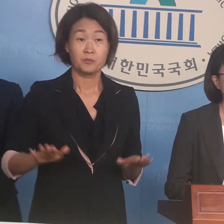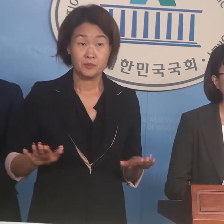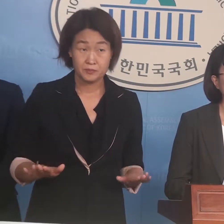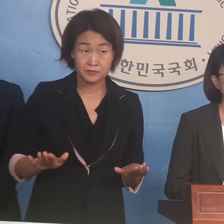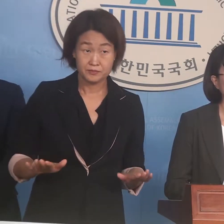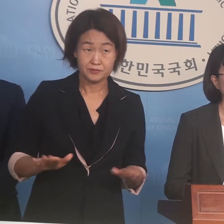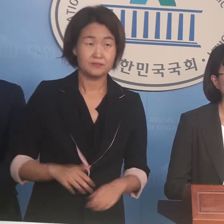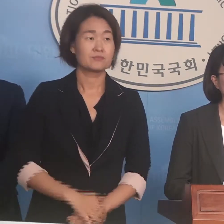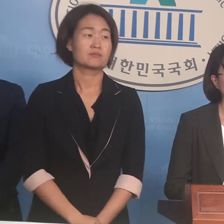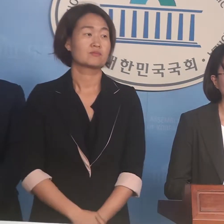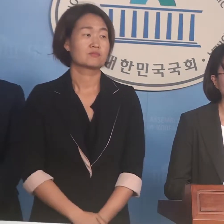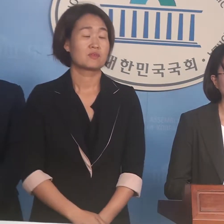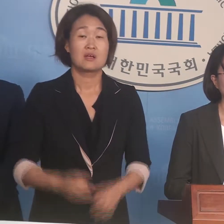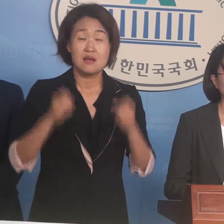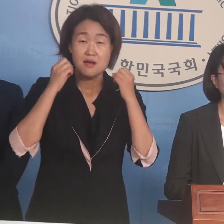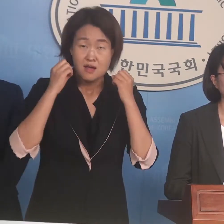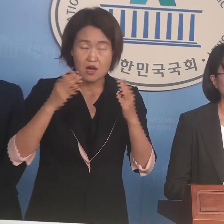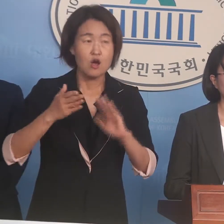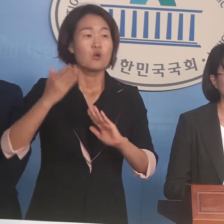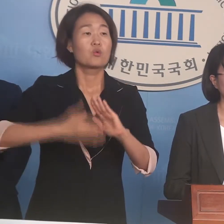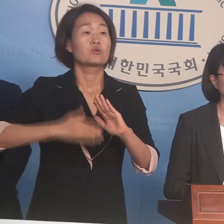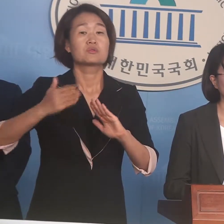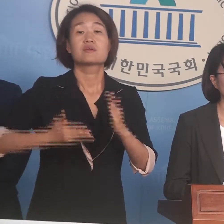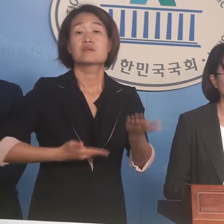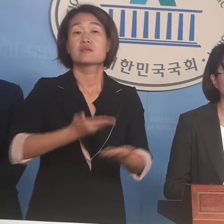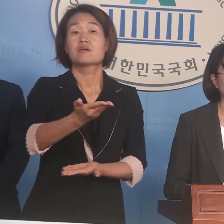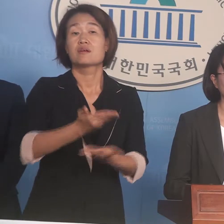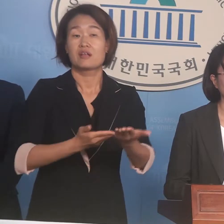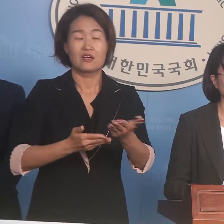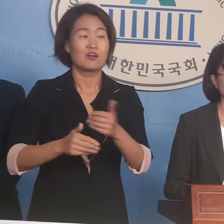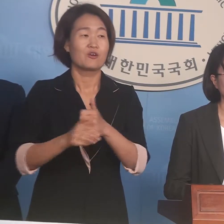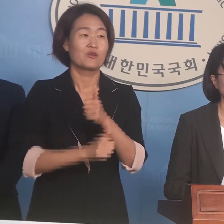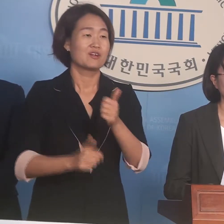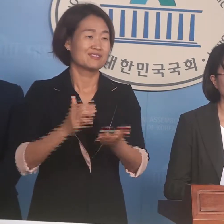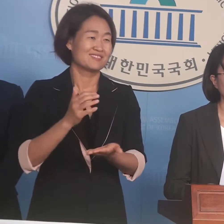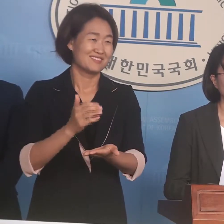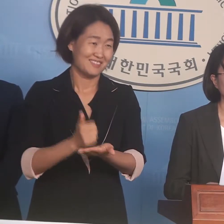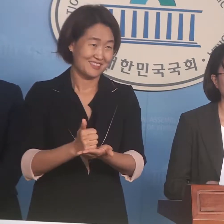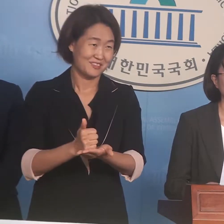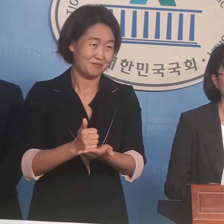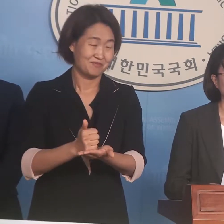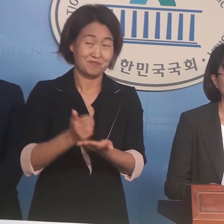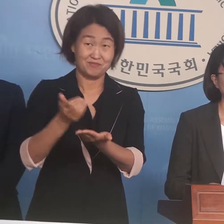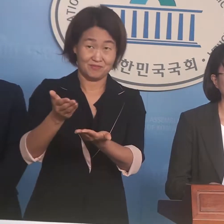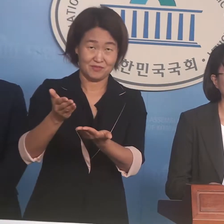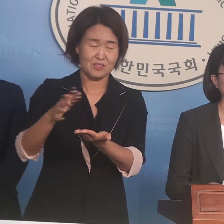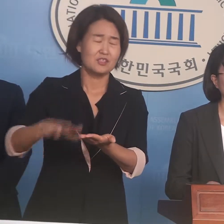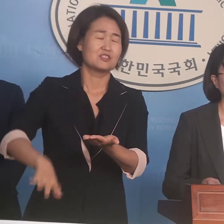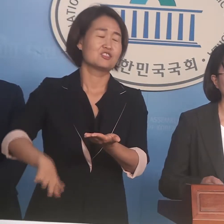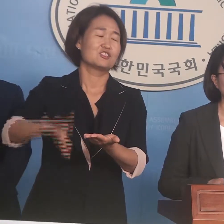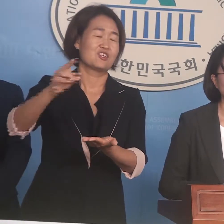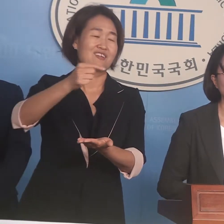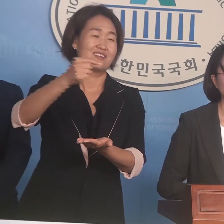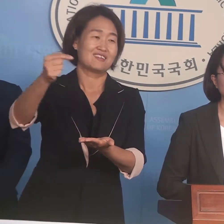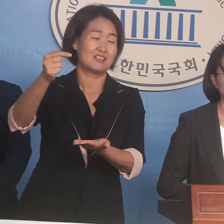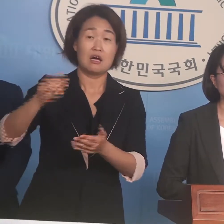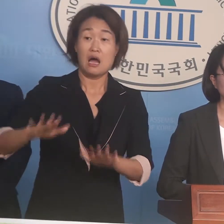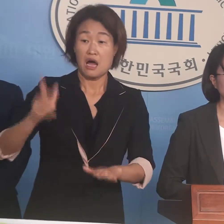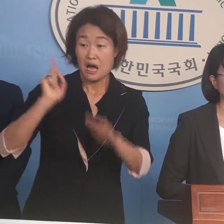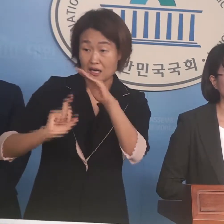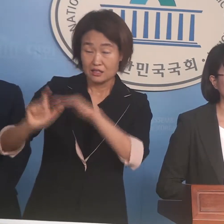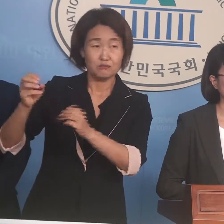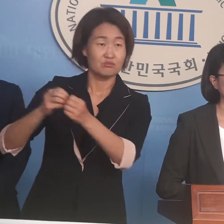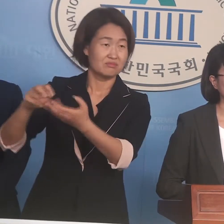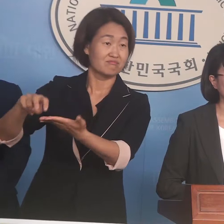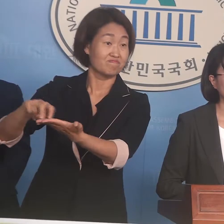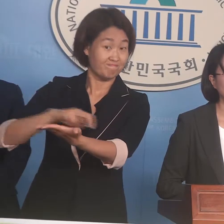오늘 저희가 신임 공정거래위원장께 드리는 첫 기자회견입니다. 아마 아침에 저한테 문자를